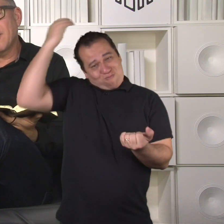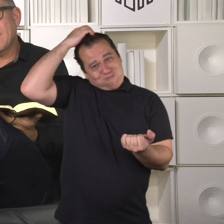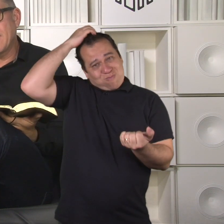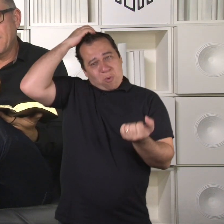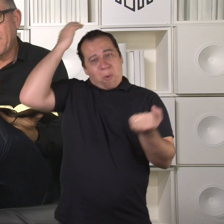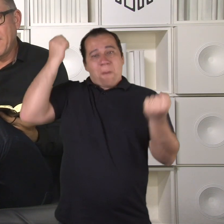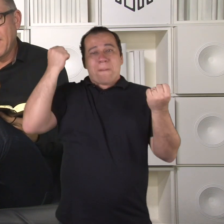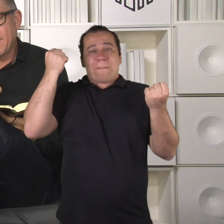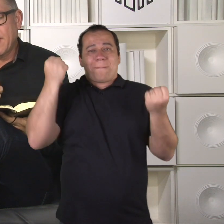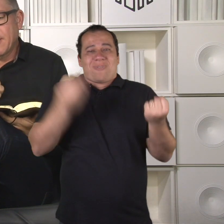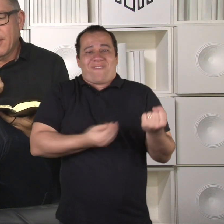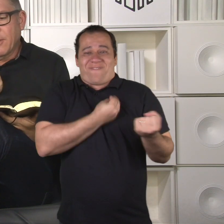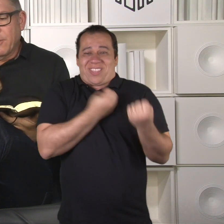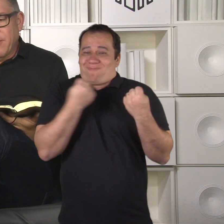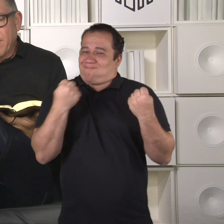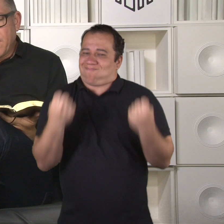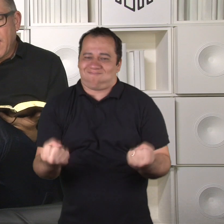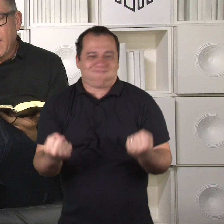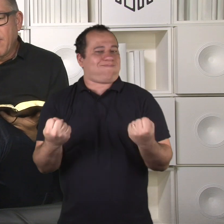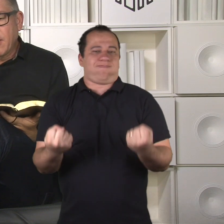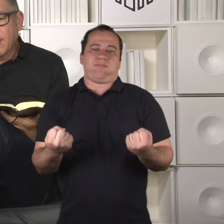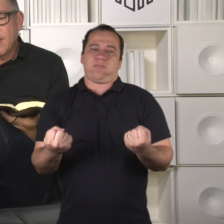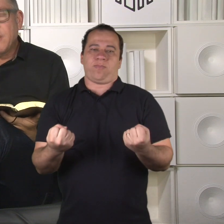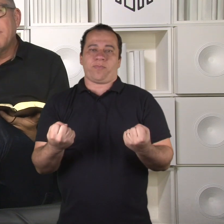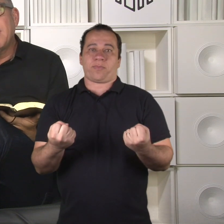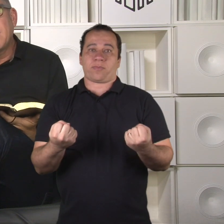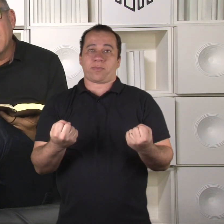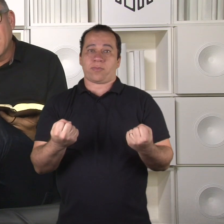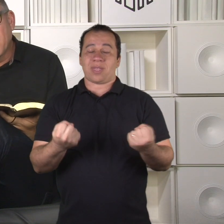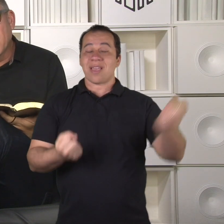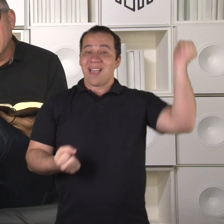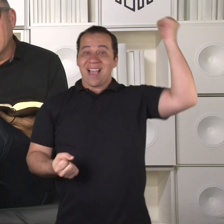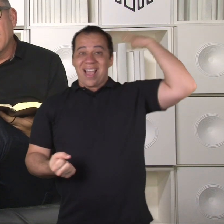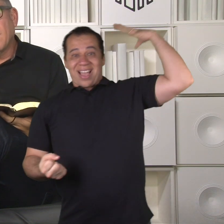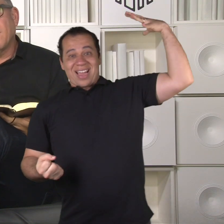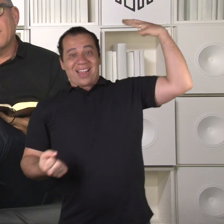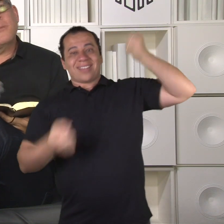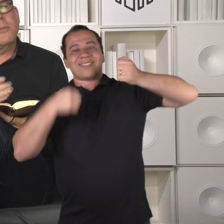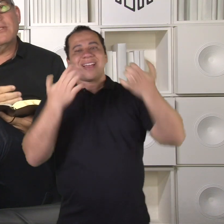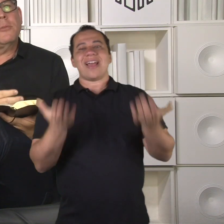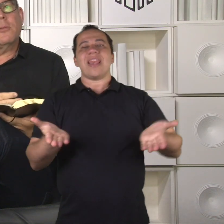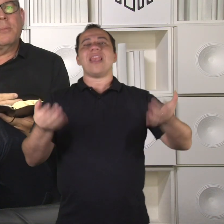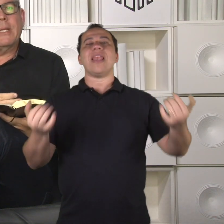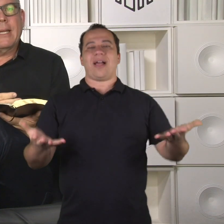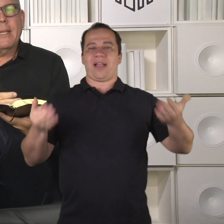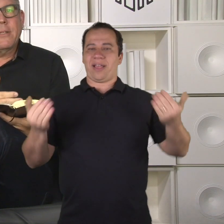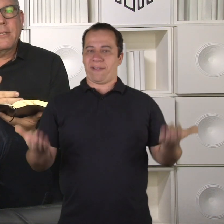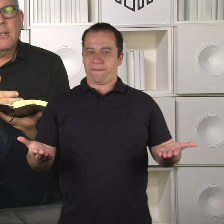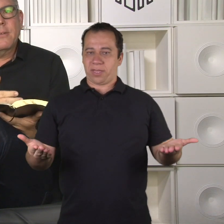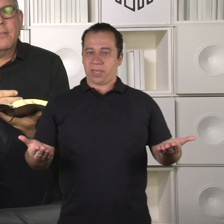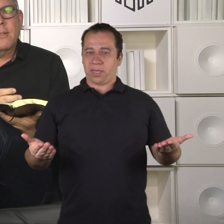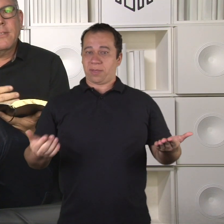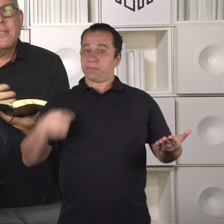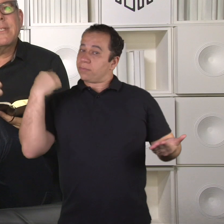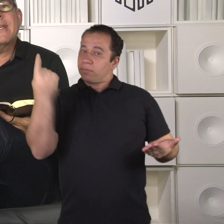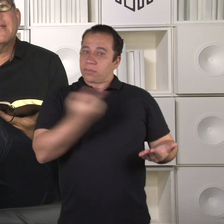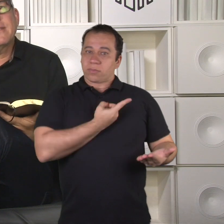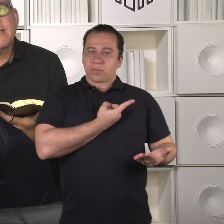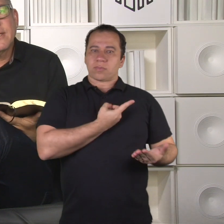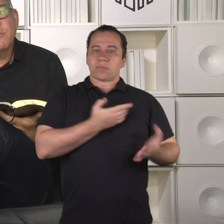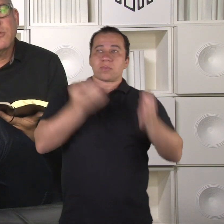e a nossa experiência do Evangelho é nós admitirmos que nós não conseguimos cumprir a lei de Deus e